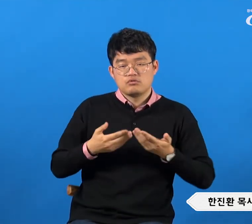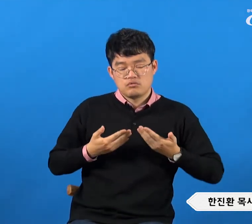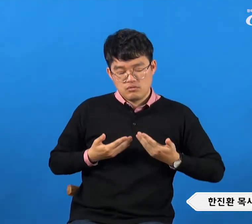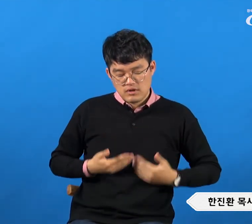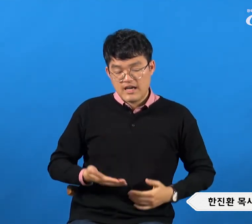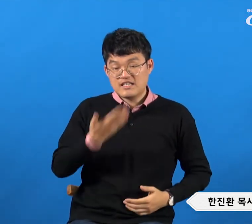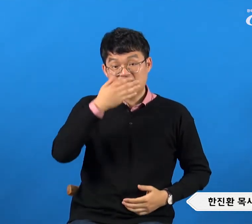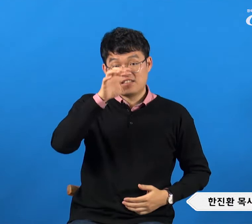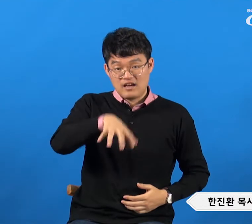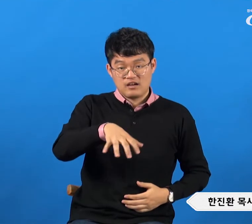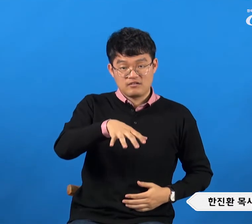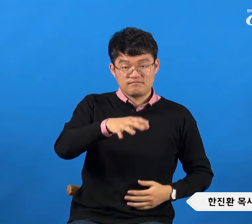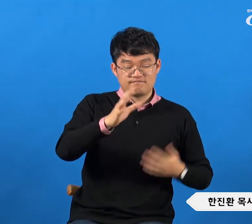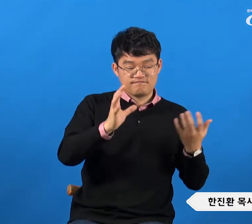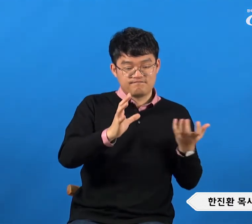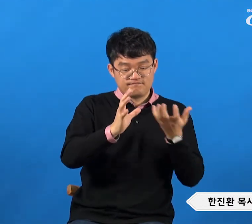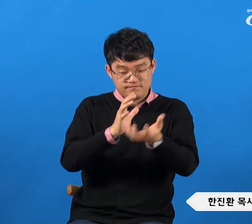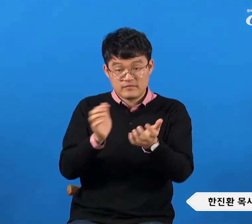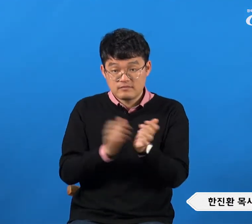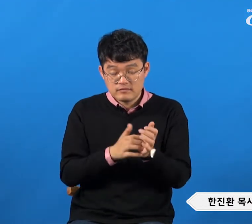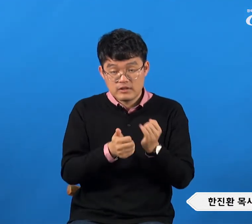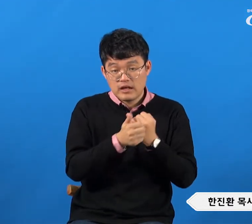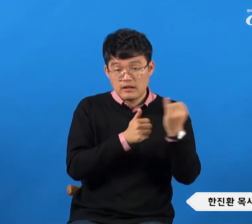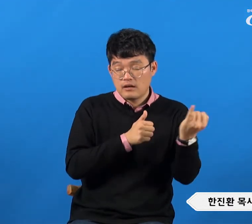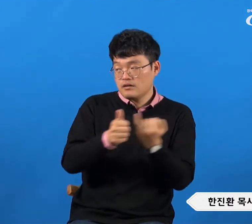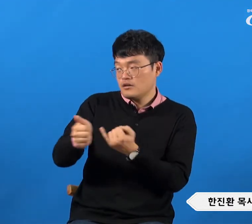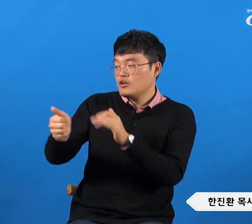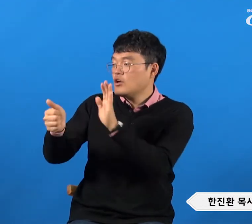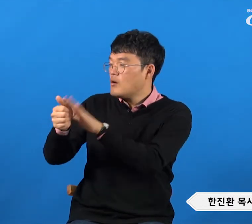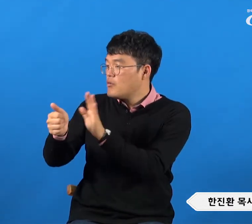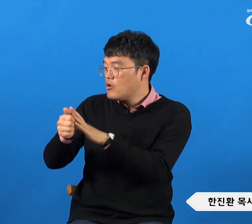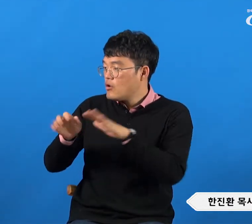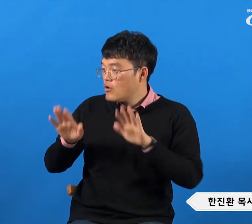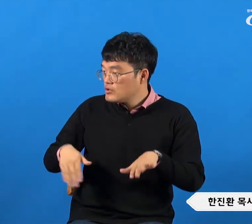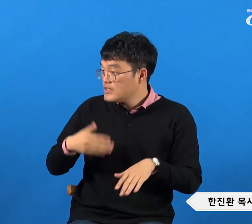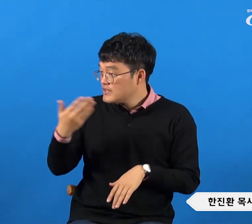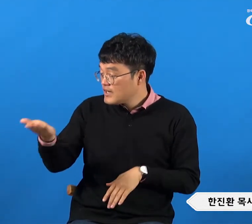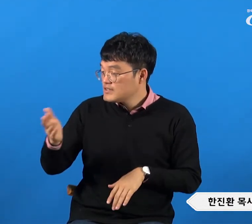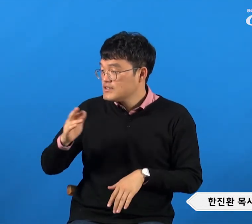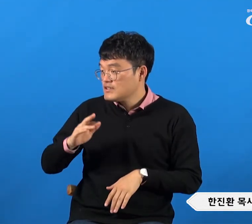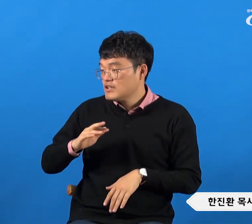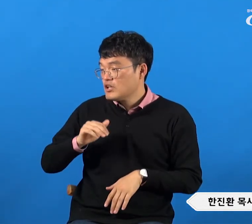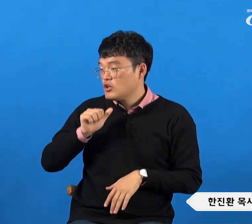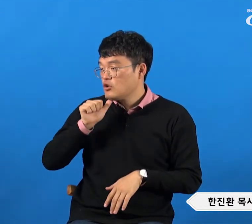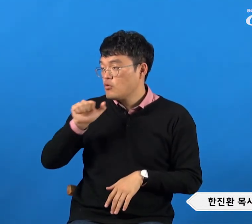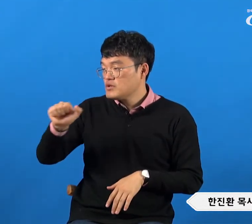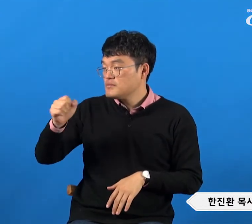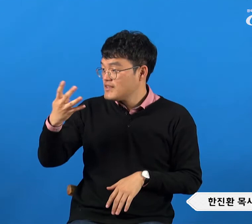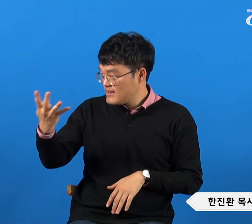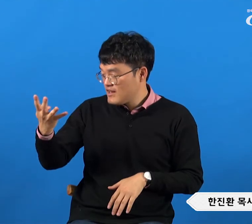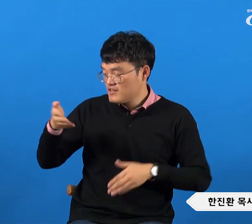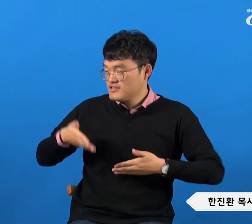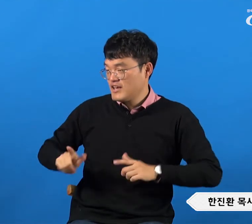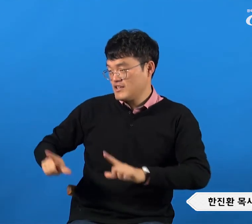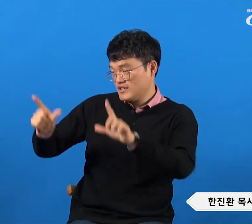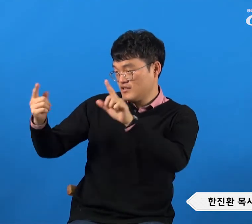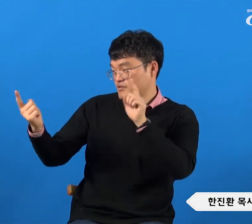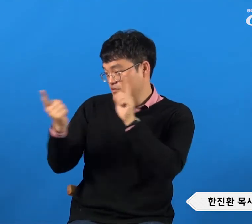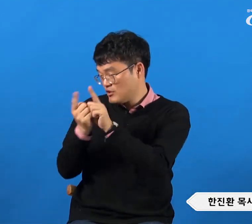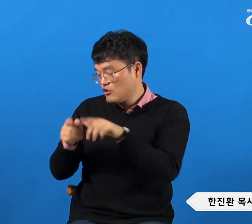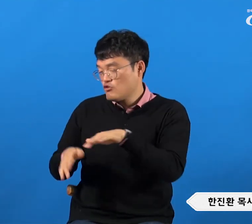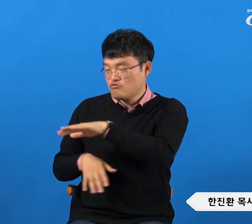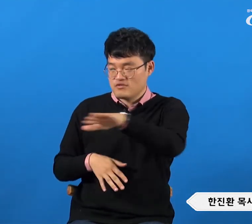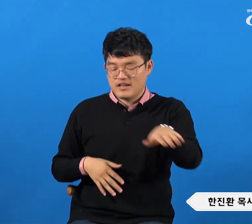찾았습니다. 아내 되는 분이 여보, 오늘 당신 54번째 생신을 맞아서